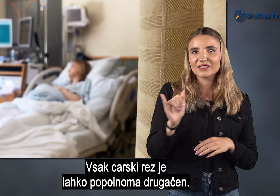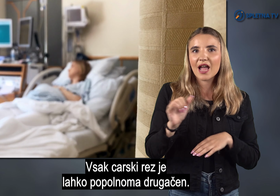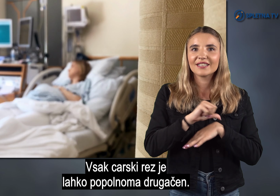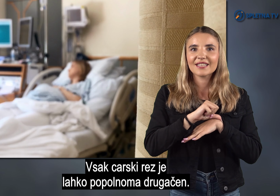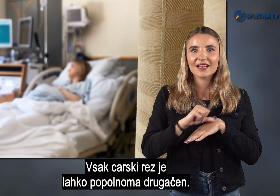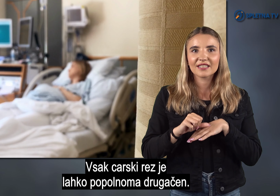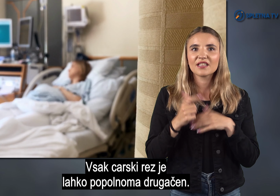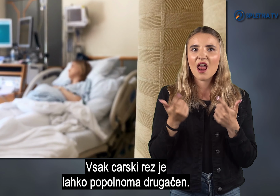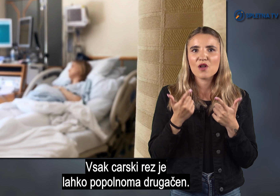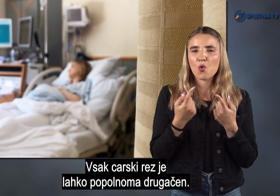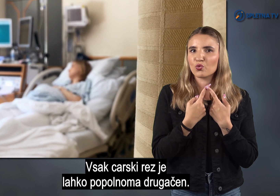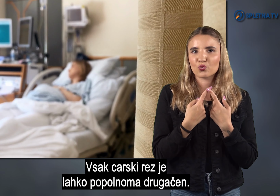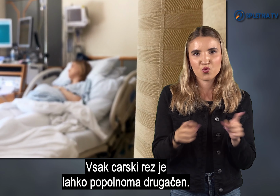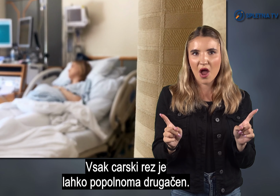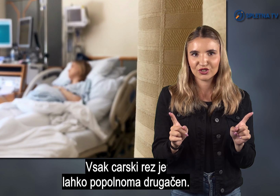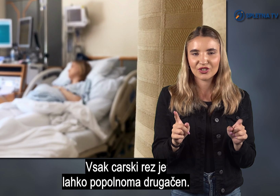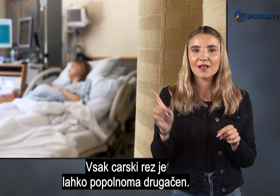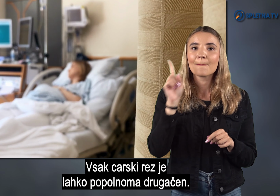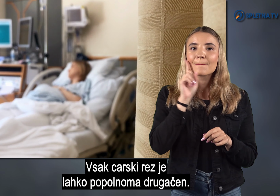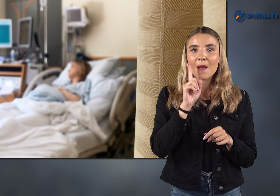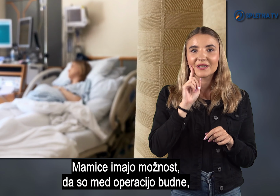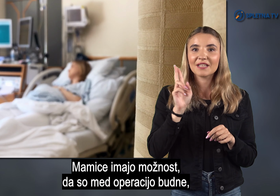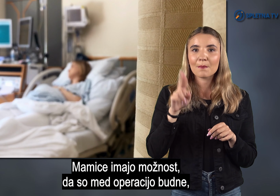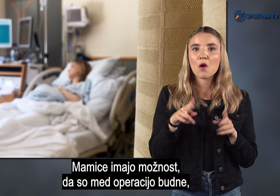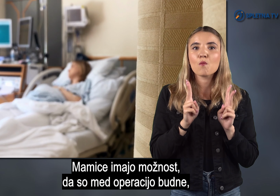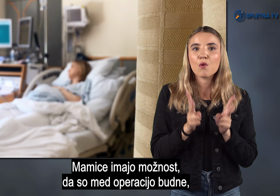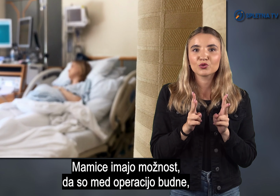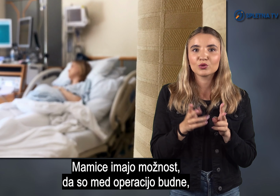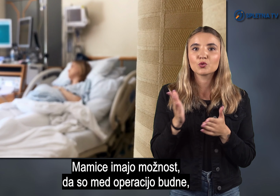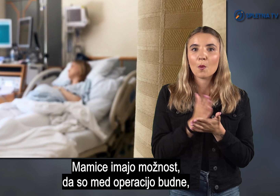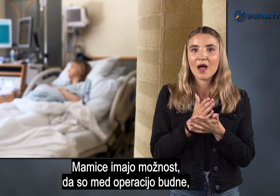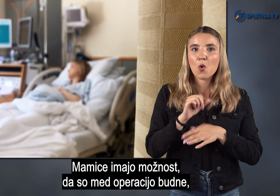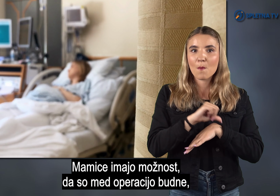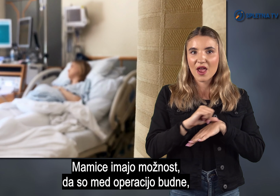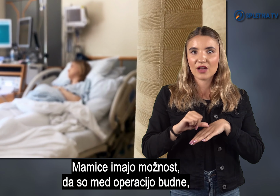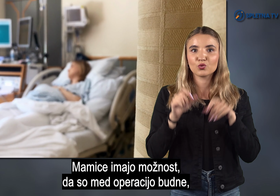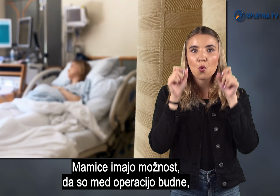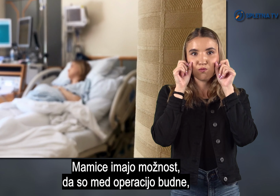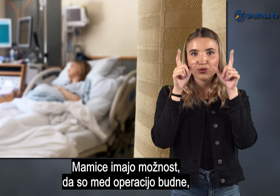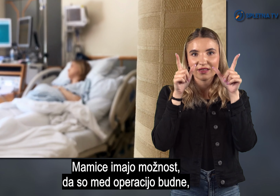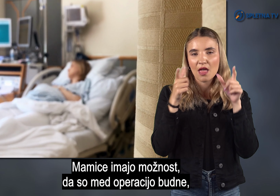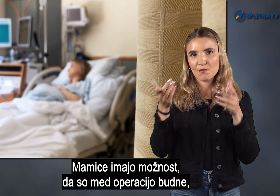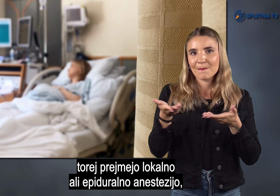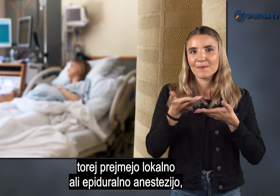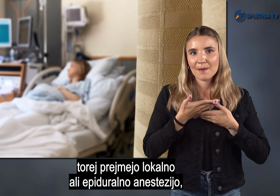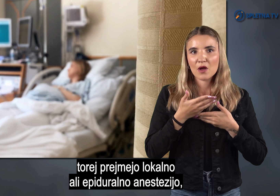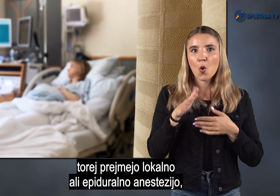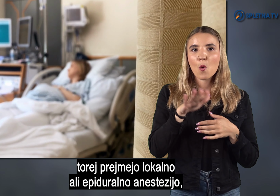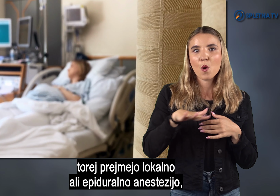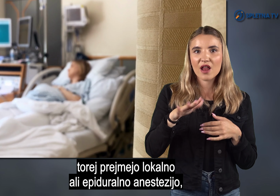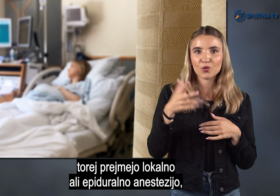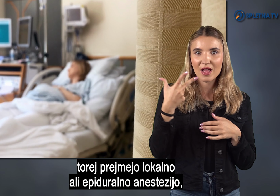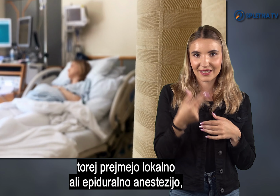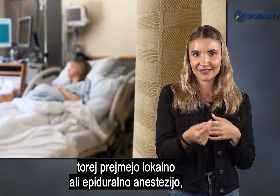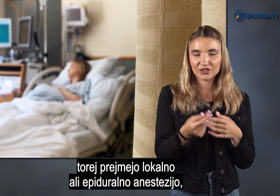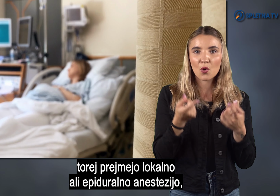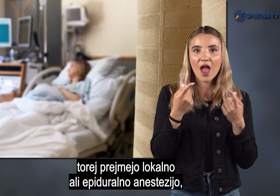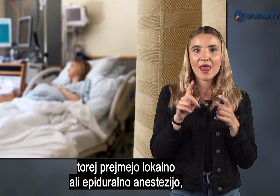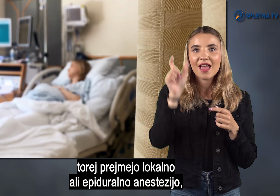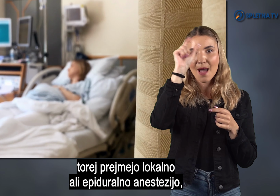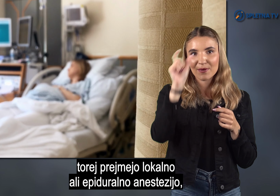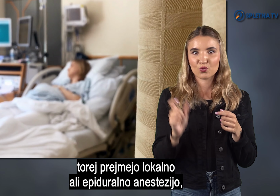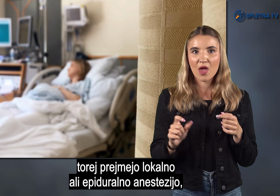Vsak carski rez je lahko popolnoma drugačen. Mamice imajo možnost, da so med operacijo budne, torej prejmejo lokalno ali